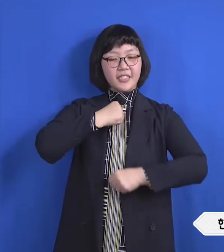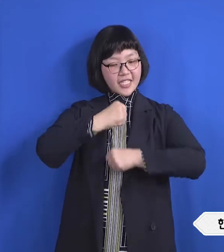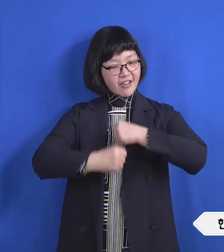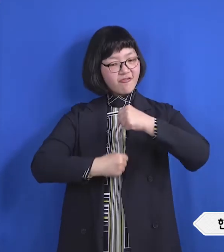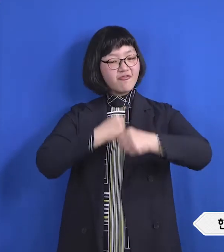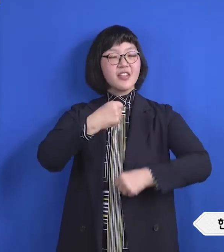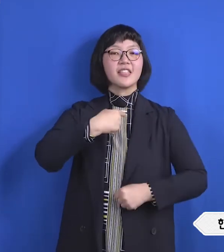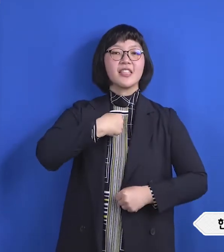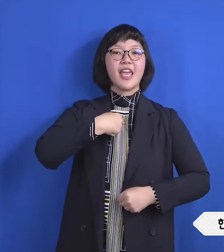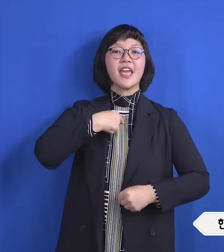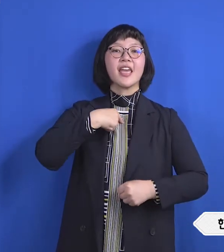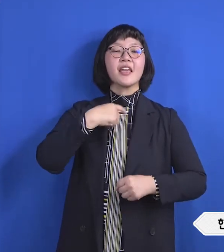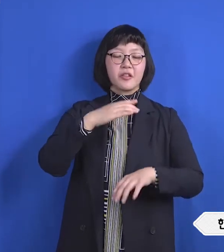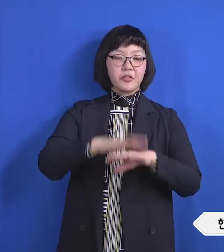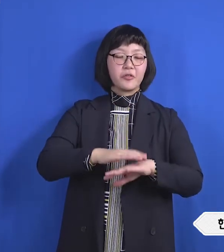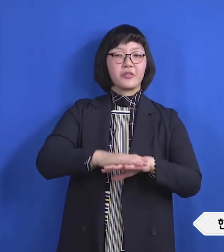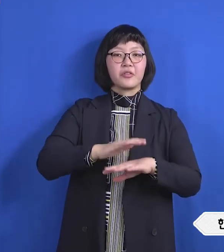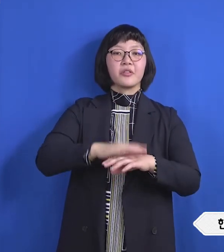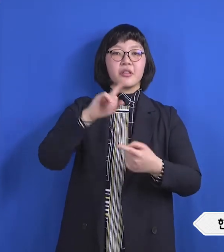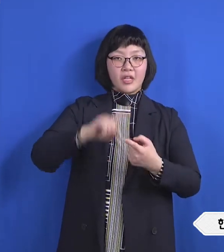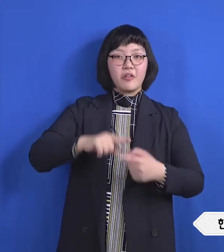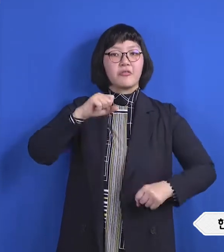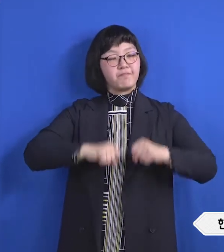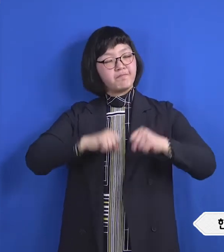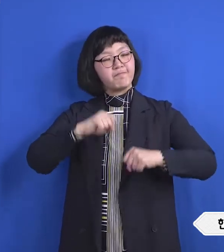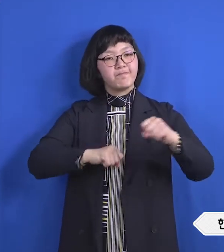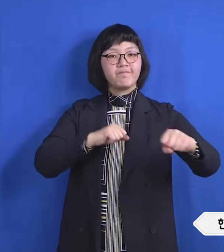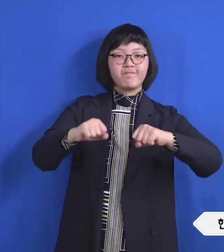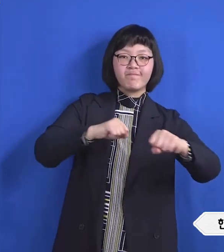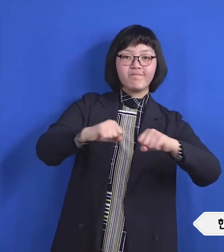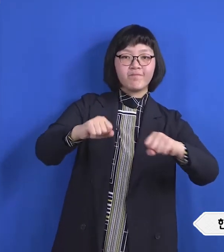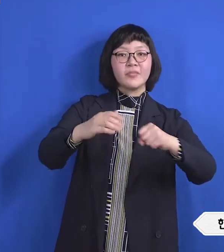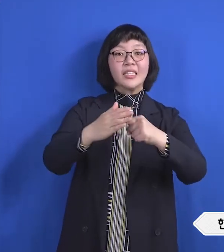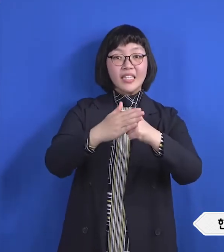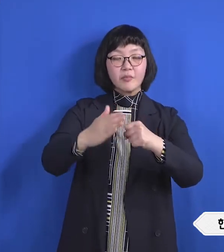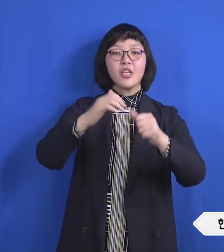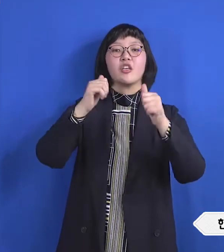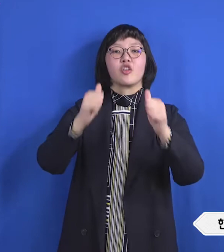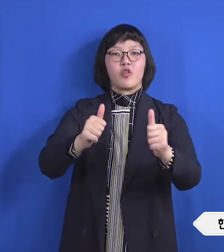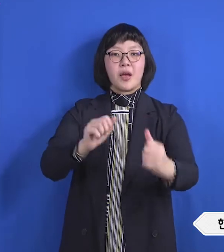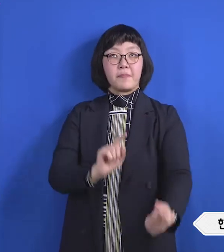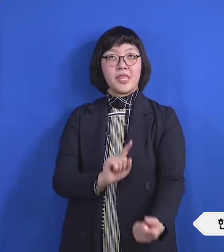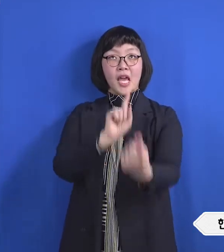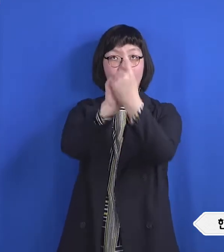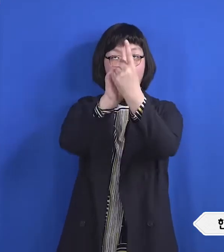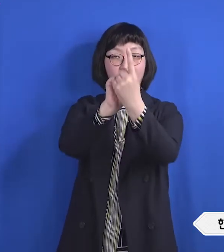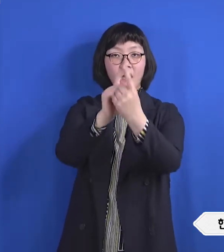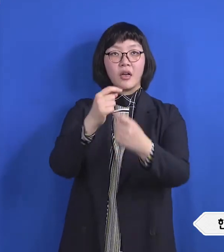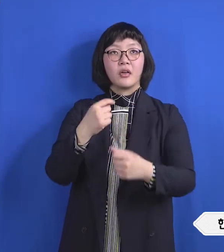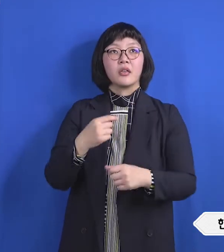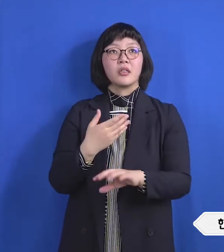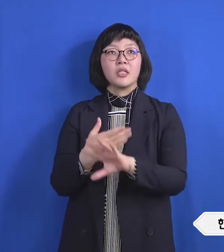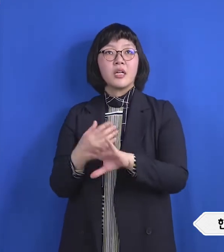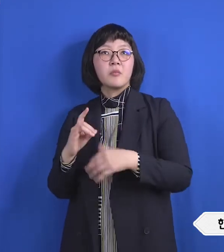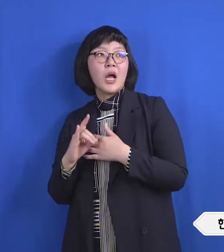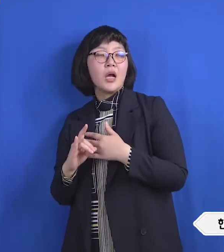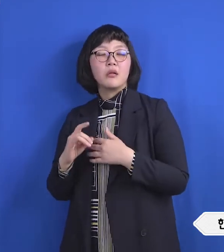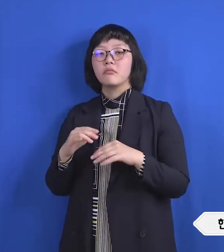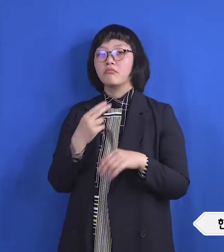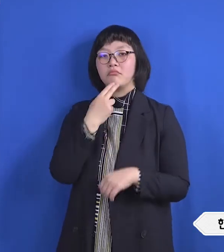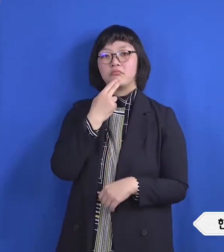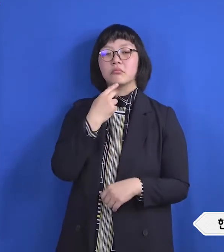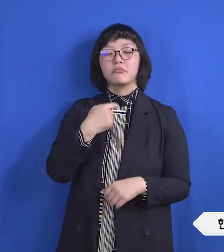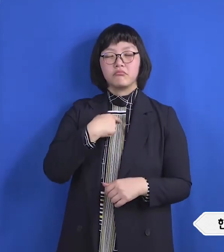자유로운 의지를 따라서 움직이고 행동하기 때문에 그 결과 심판을 받는 것은 뭐라고 말할 수 없고 공평한